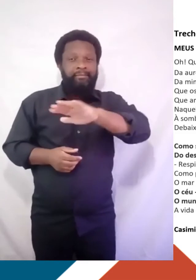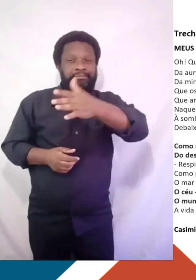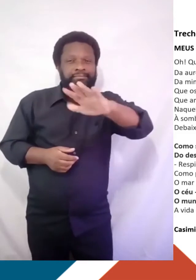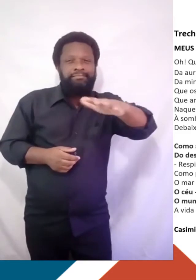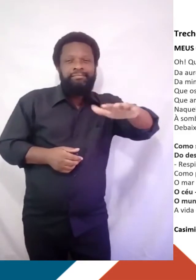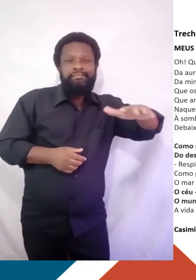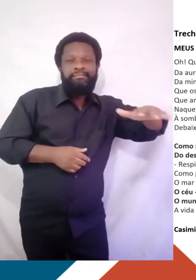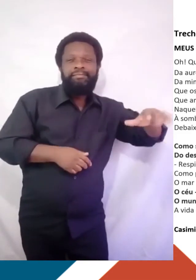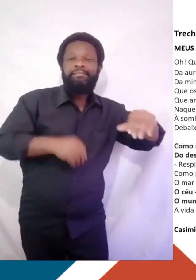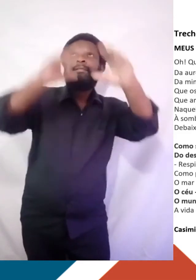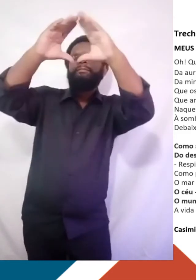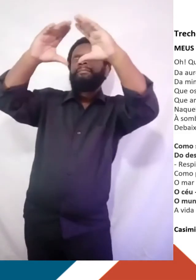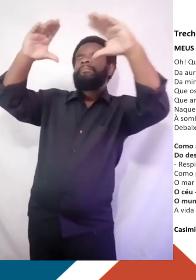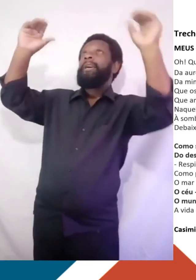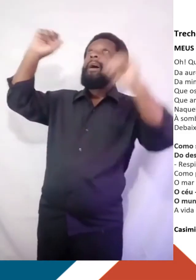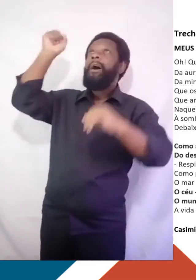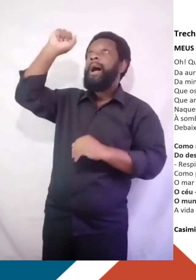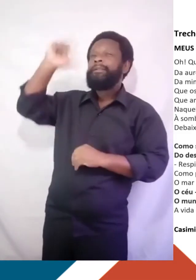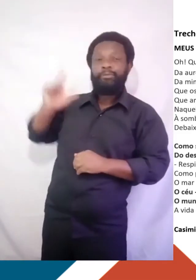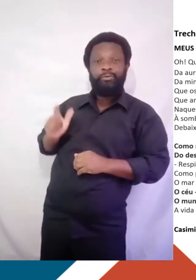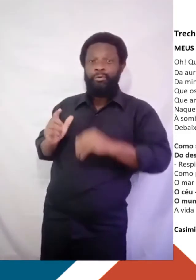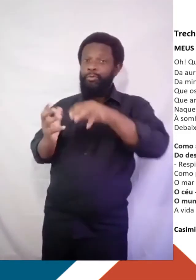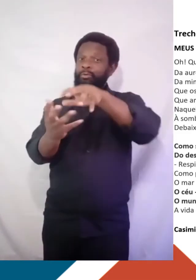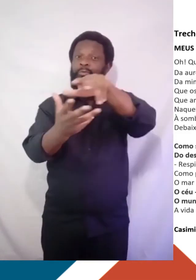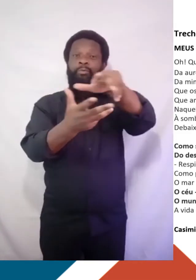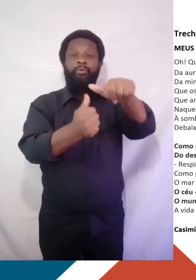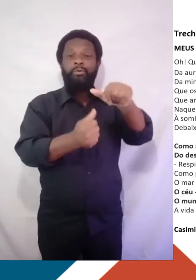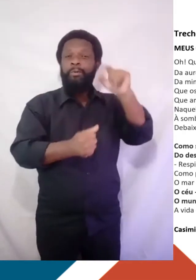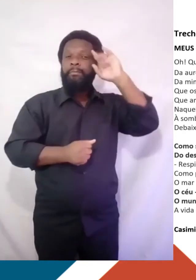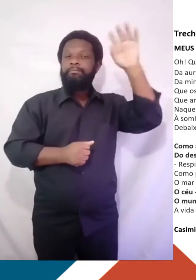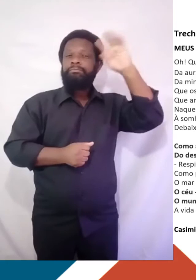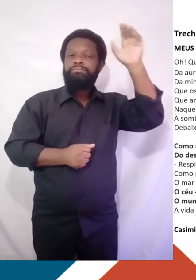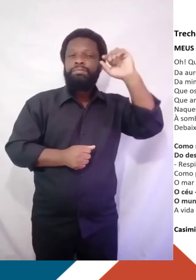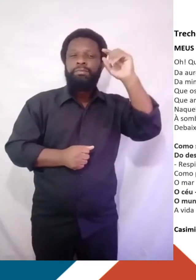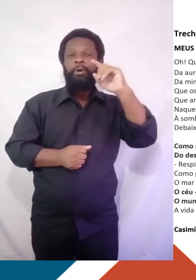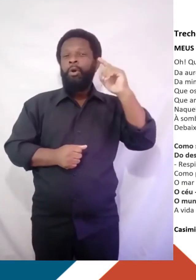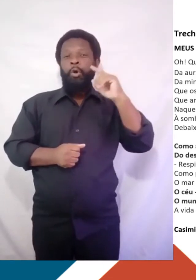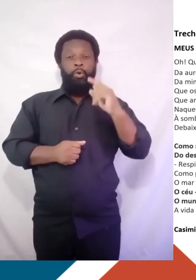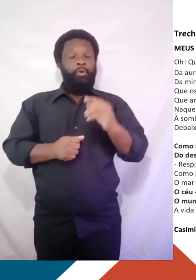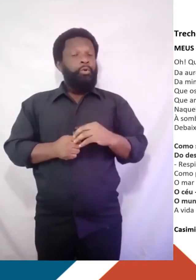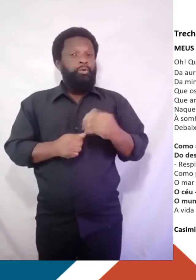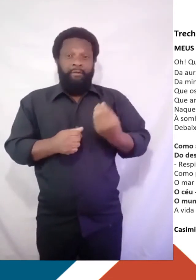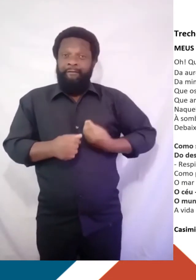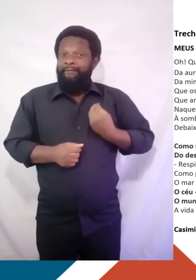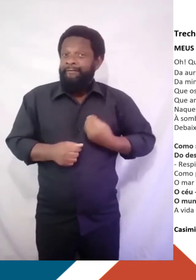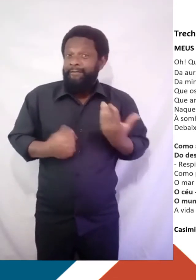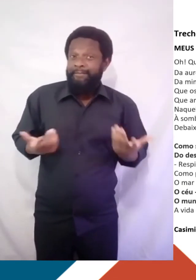é lago sereno, o céu um manto azulado, o mundo um sonho dourado, a vida um hino de